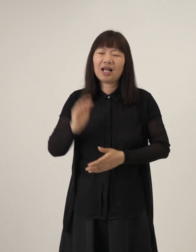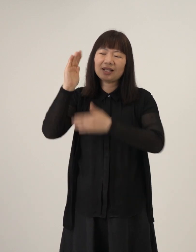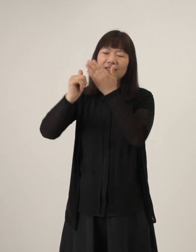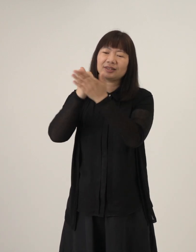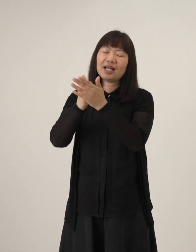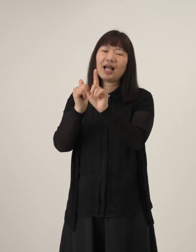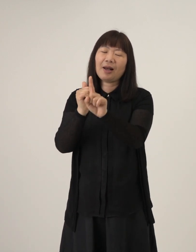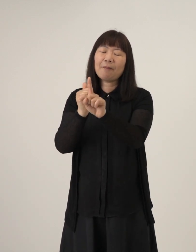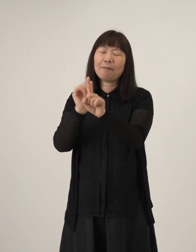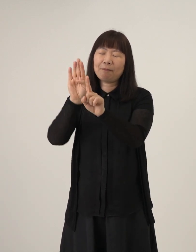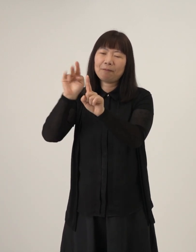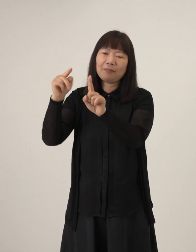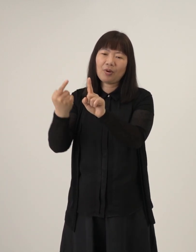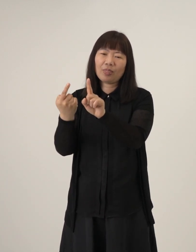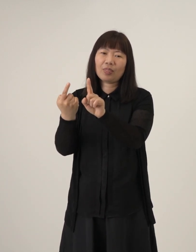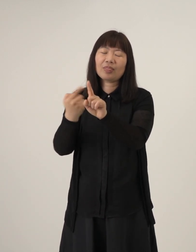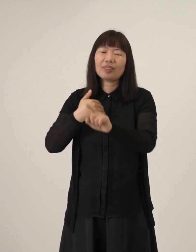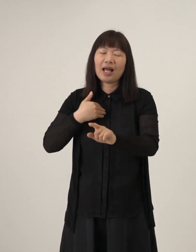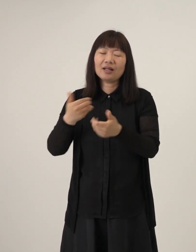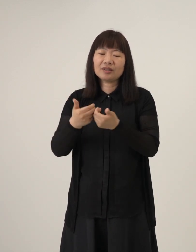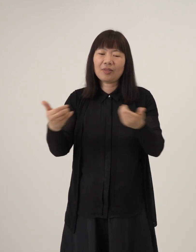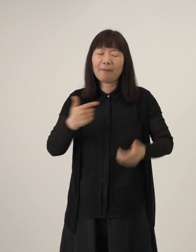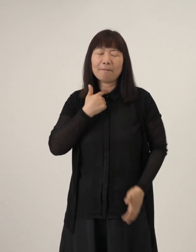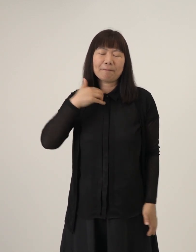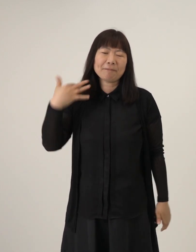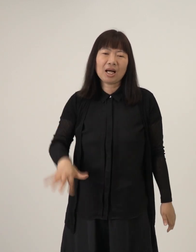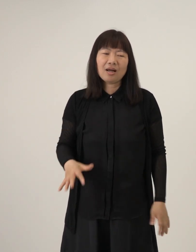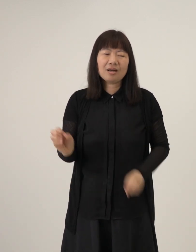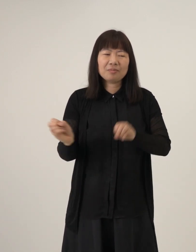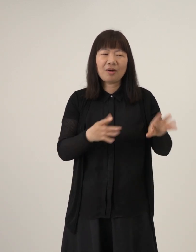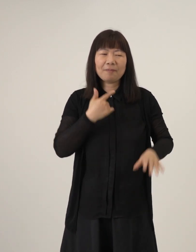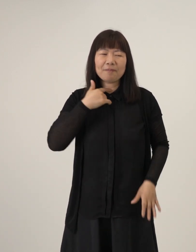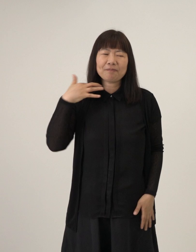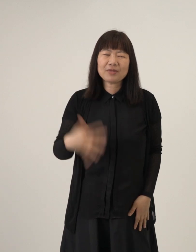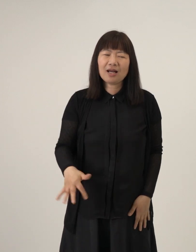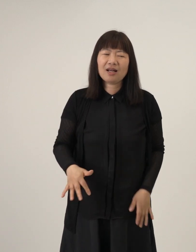하나님은 한 번도 나를 떠난 적도 없었고 버린